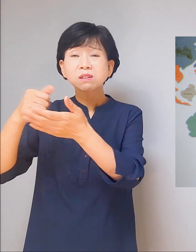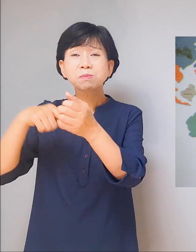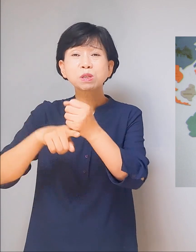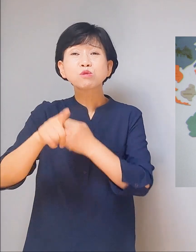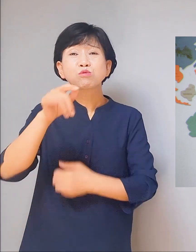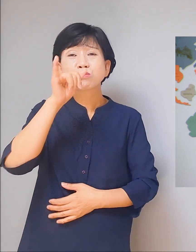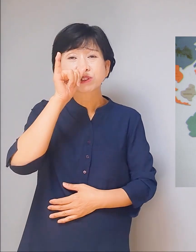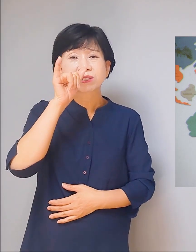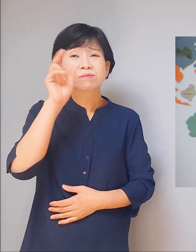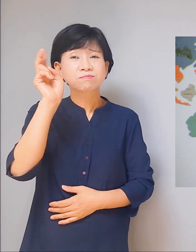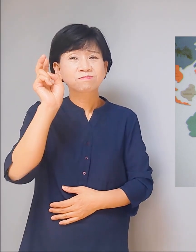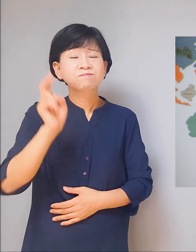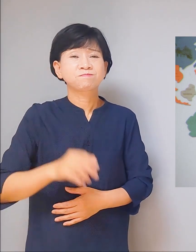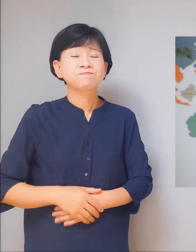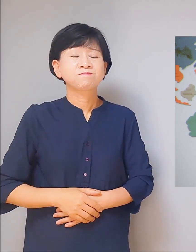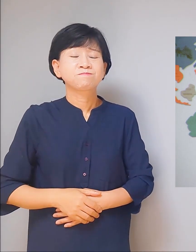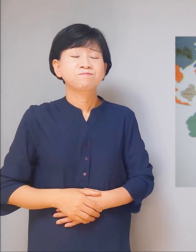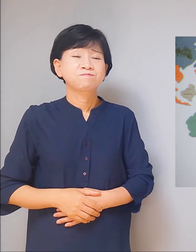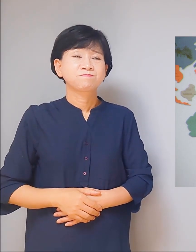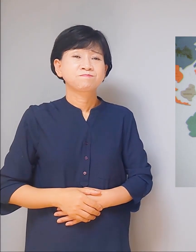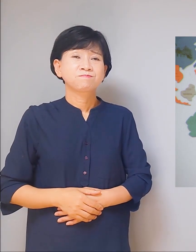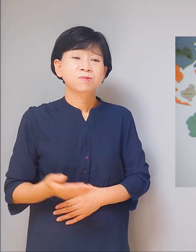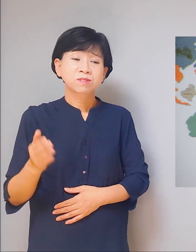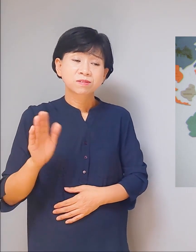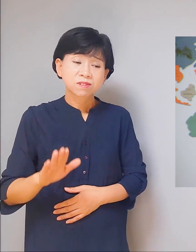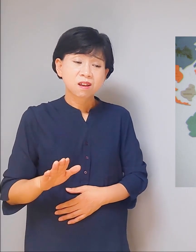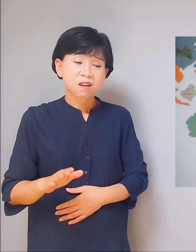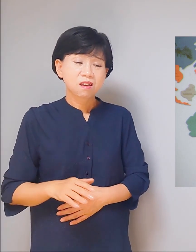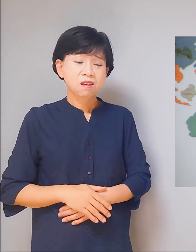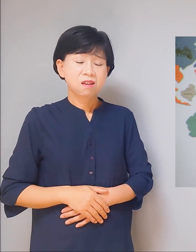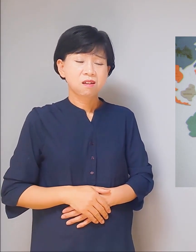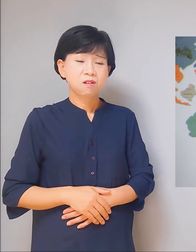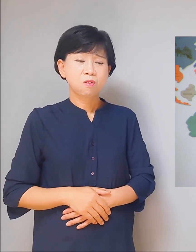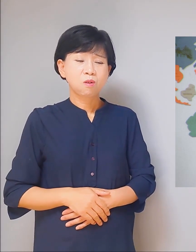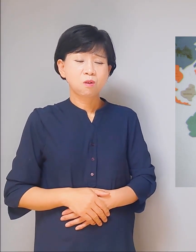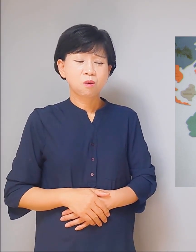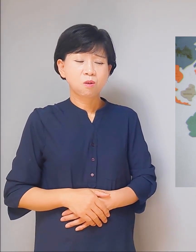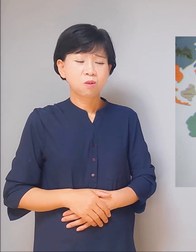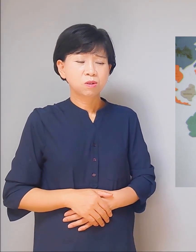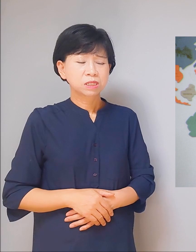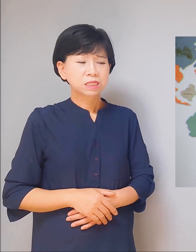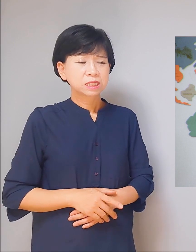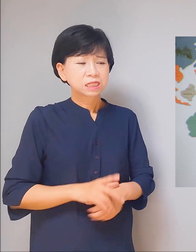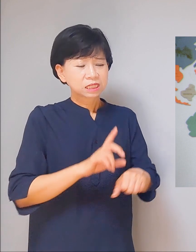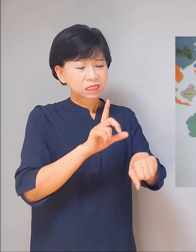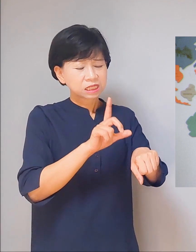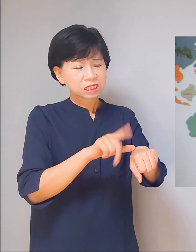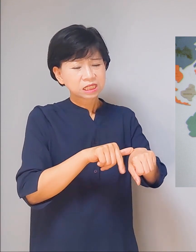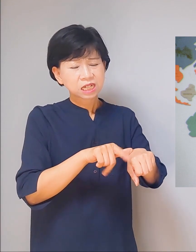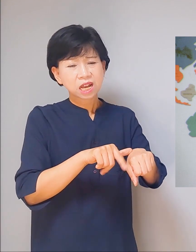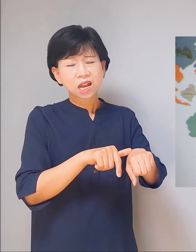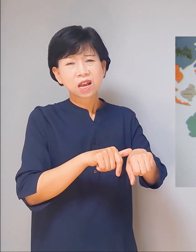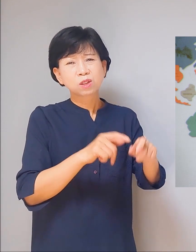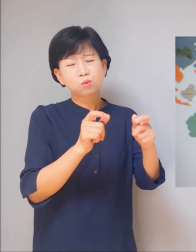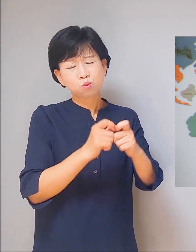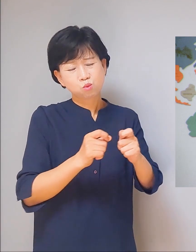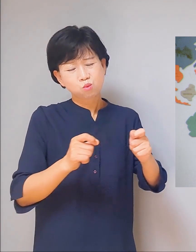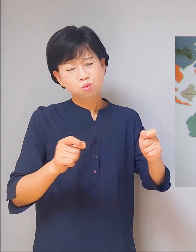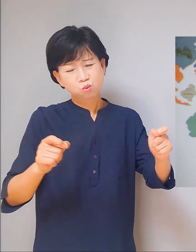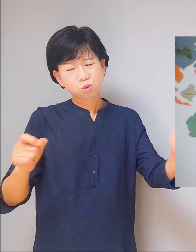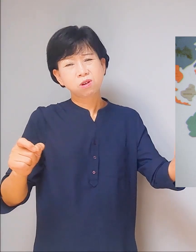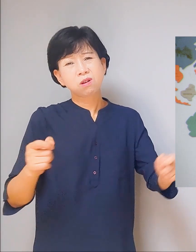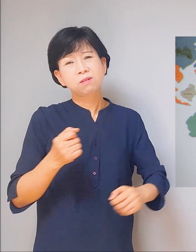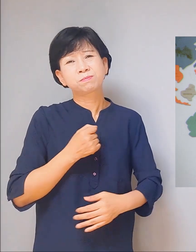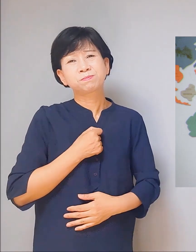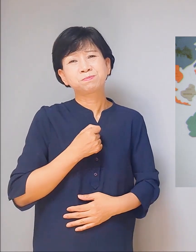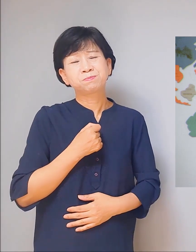이유가 있으시겠는데 당장 겪는 그 시간 속에서는 답답하기만 합니다.